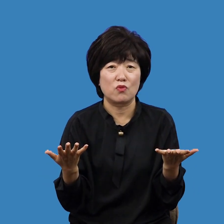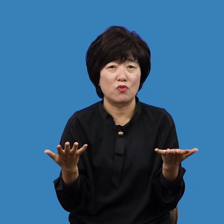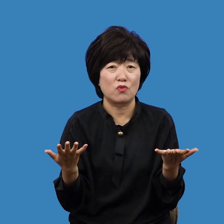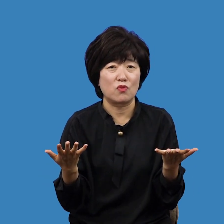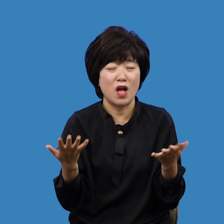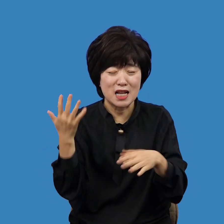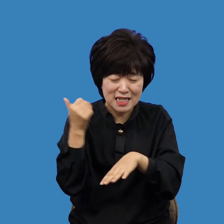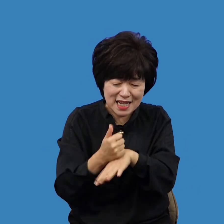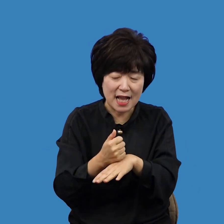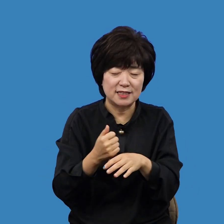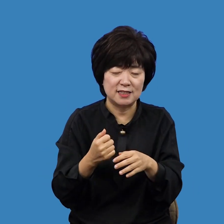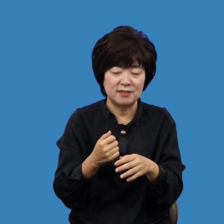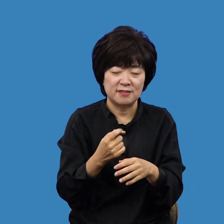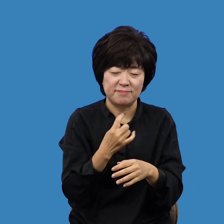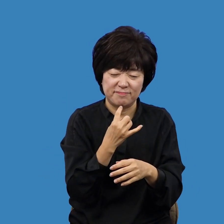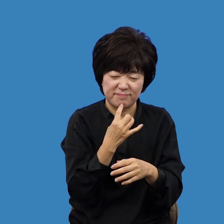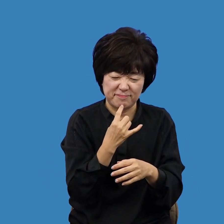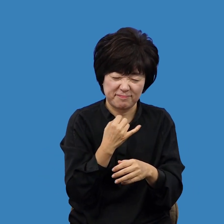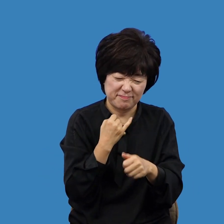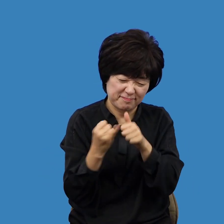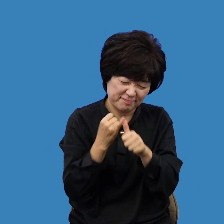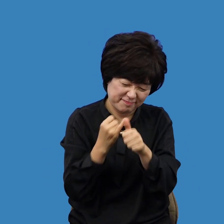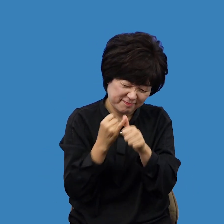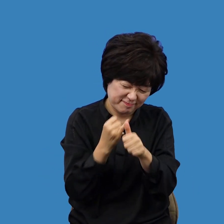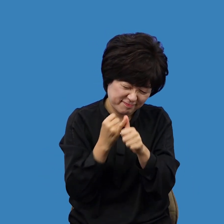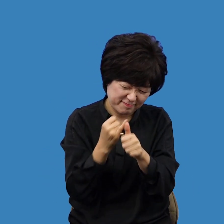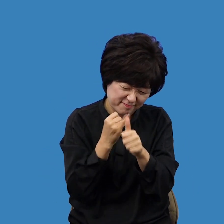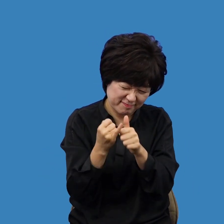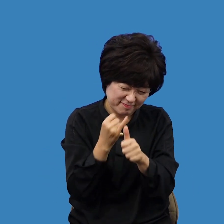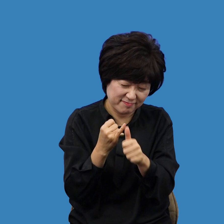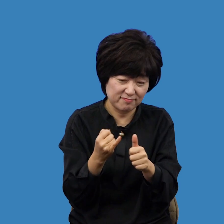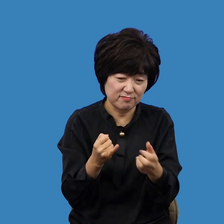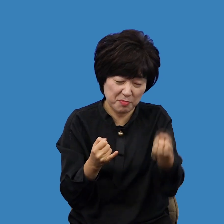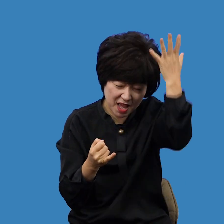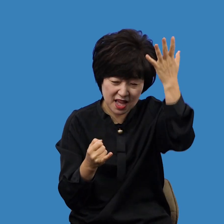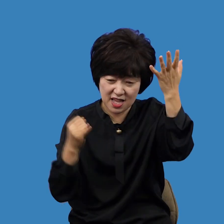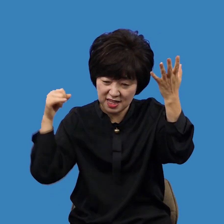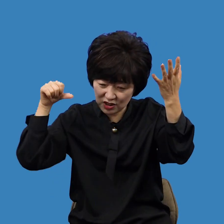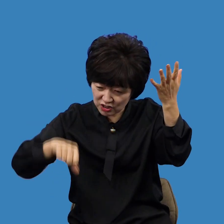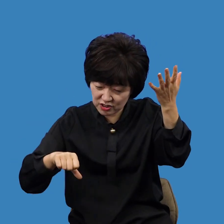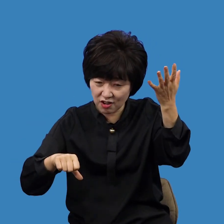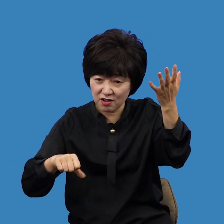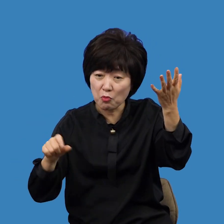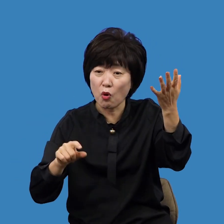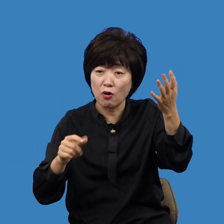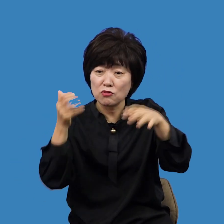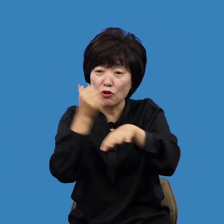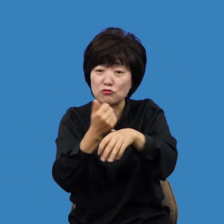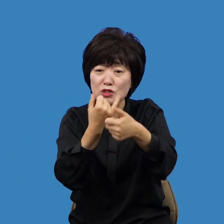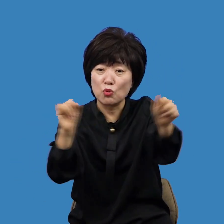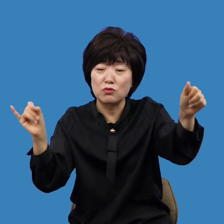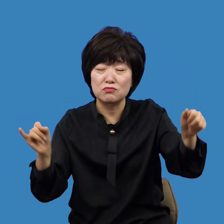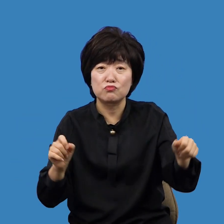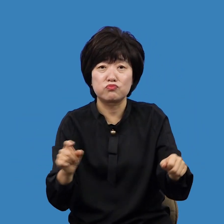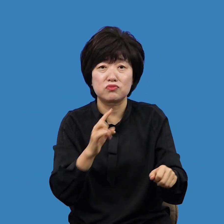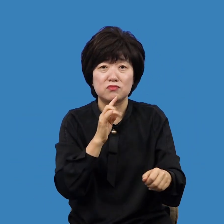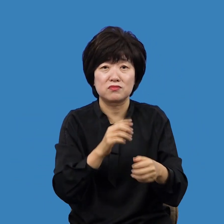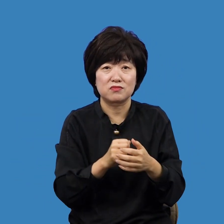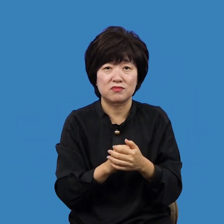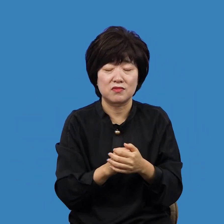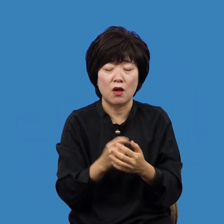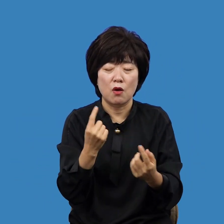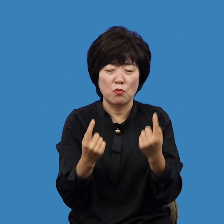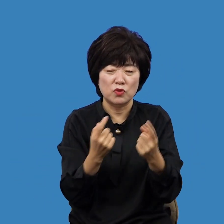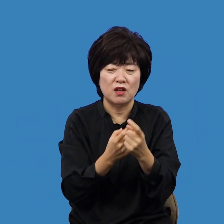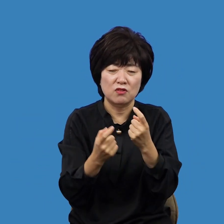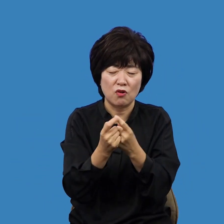여기 끝까지 싸워가지고 내가 옳고 네가 틀렸어. 그러면 이혼하고 마는 거지. 거기서 뭐가 남어? 그것보다 훨씬 더 중요한 건 뭐예요?